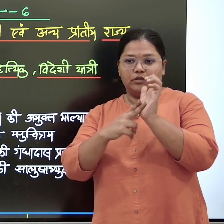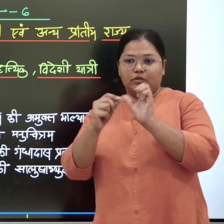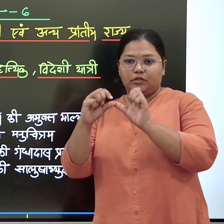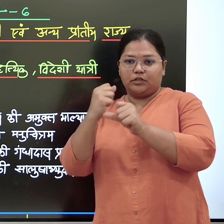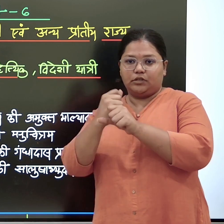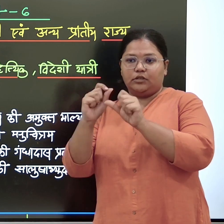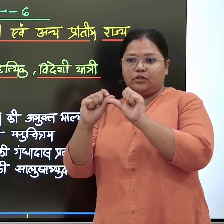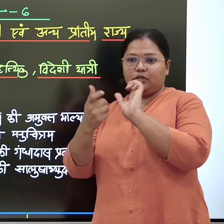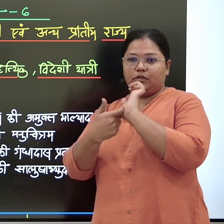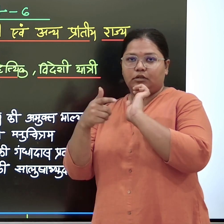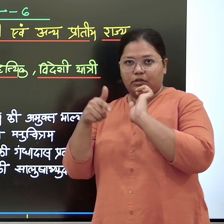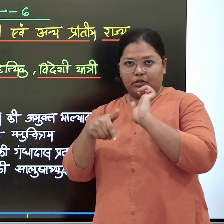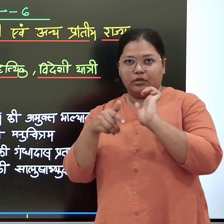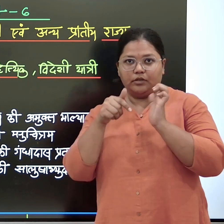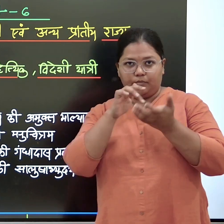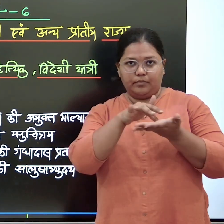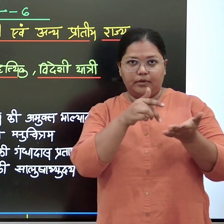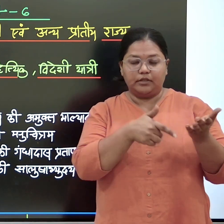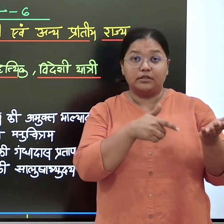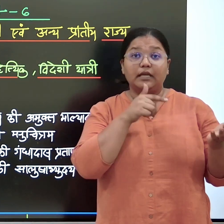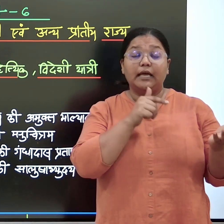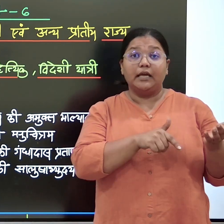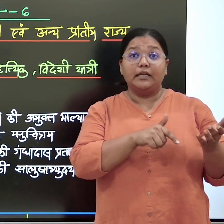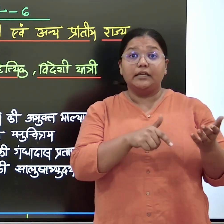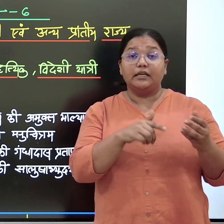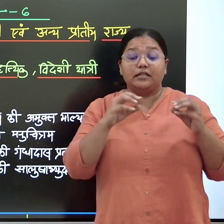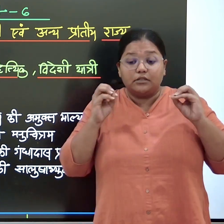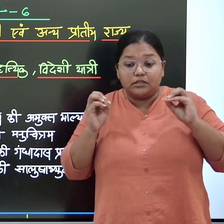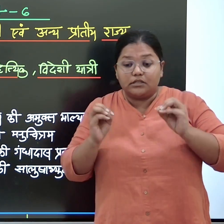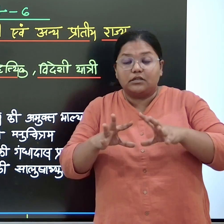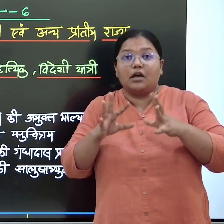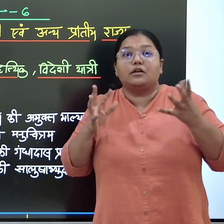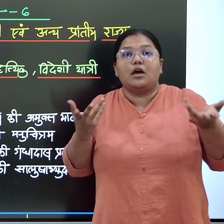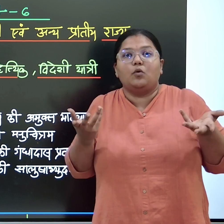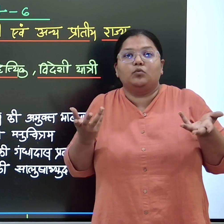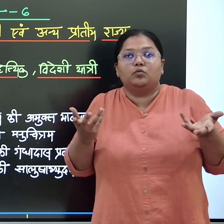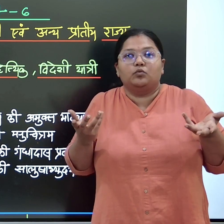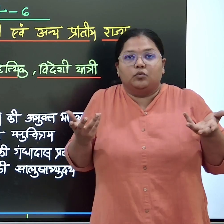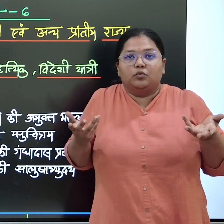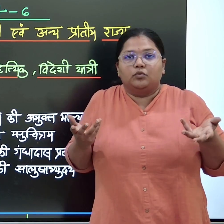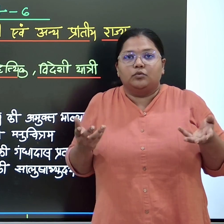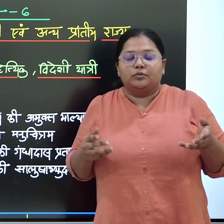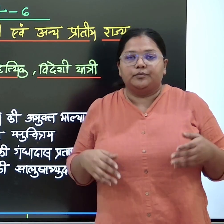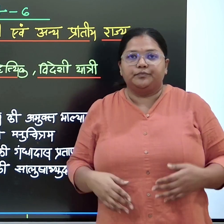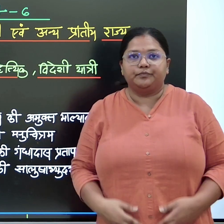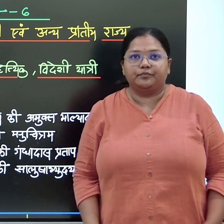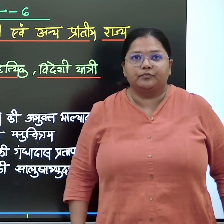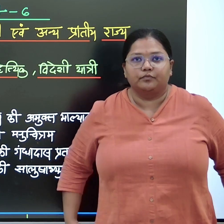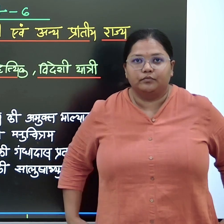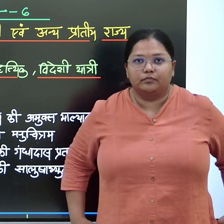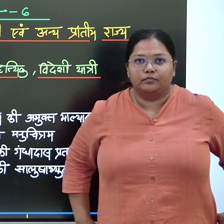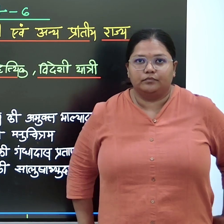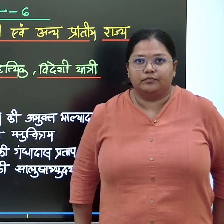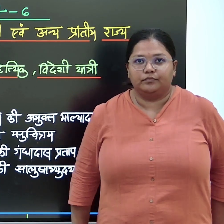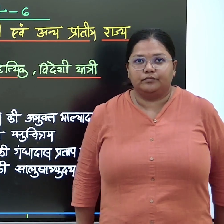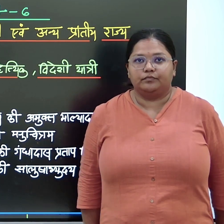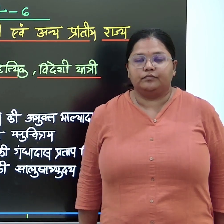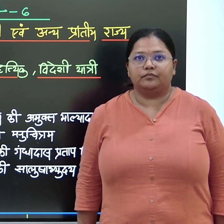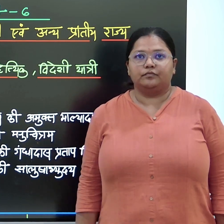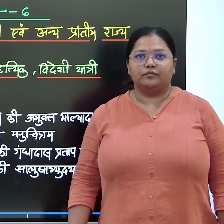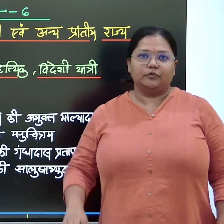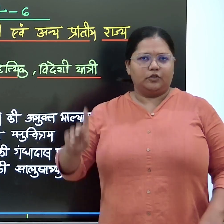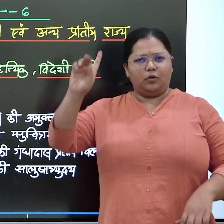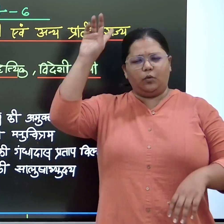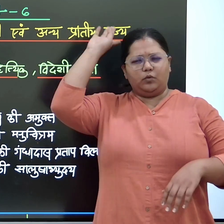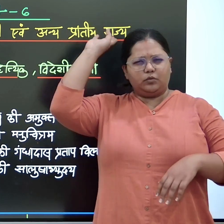उनके द्वारा जो है वो उस समय जो लोग रहे होंगे उनके द्वारा जो लिखा गया है ना,